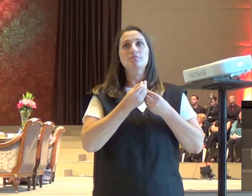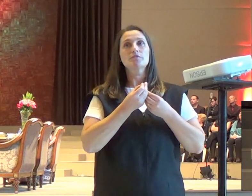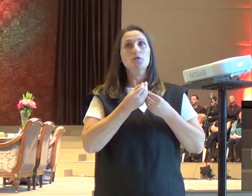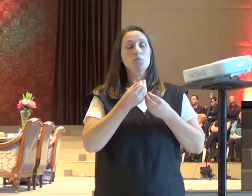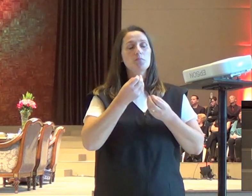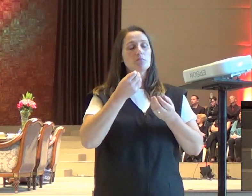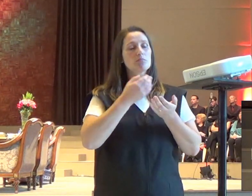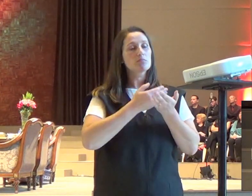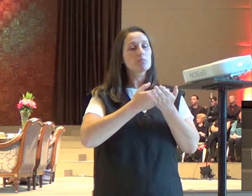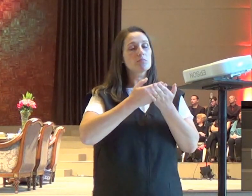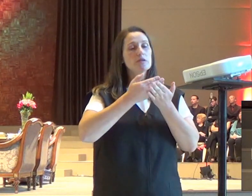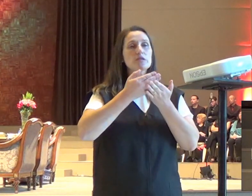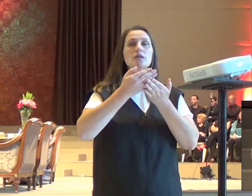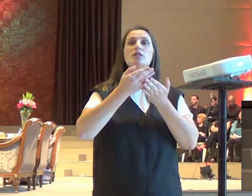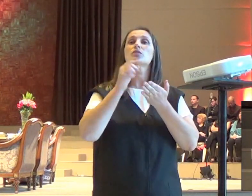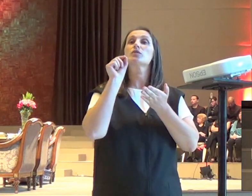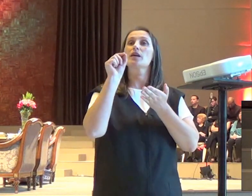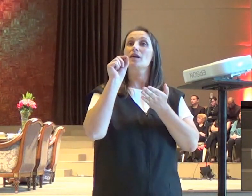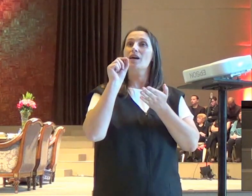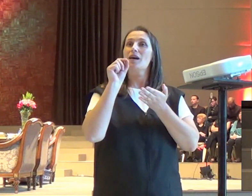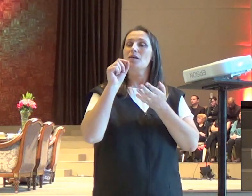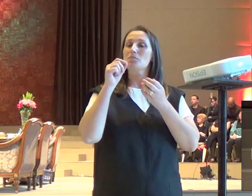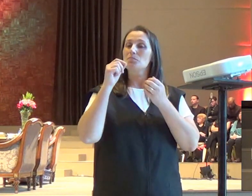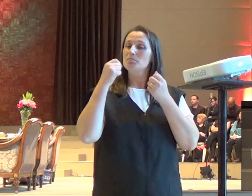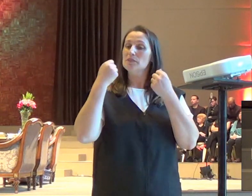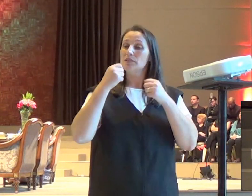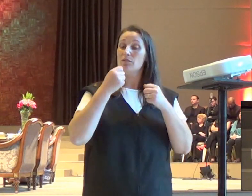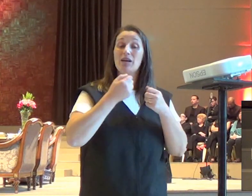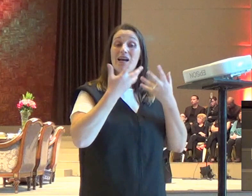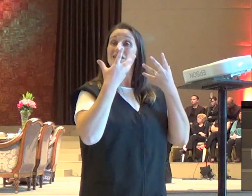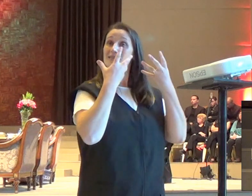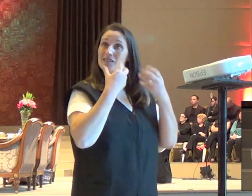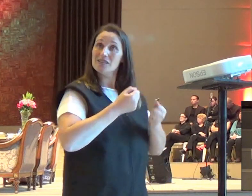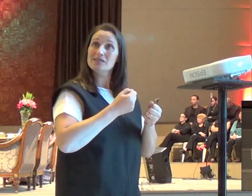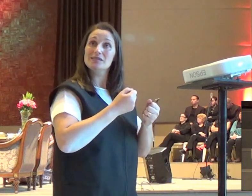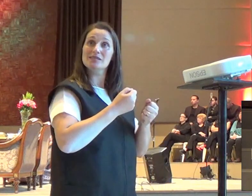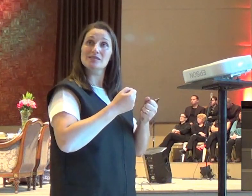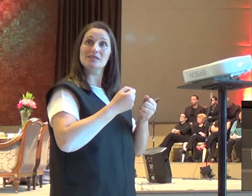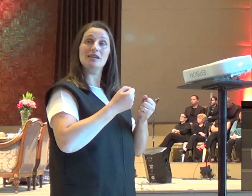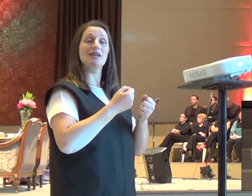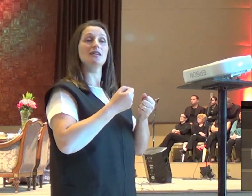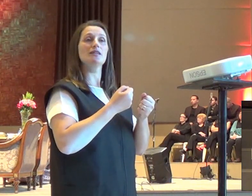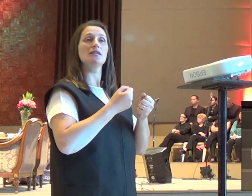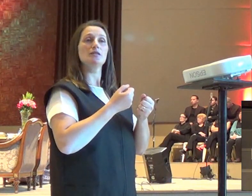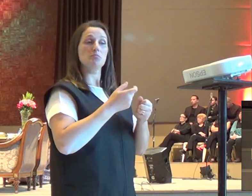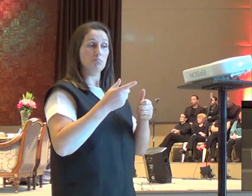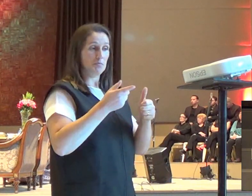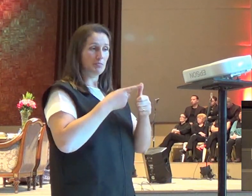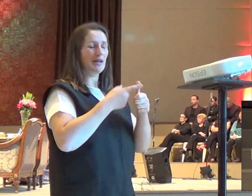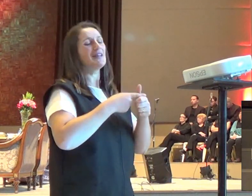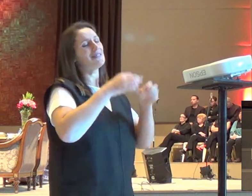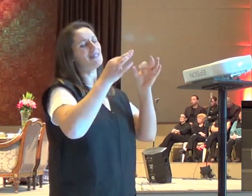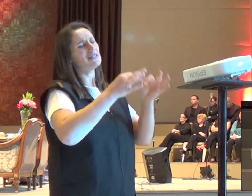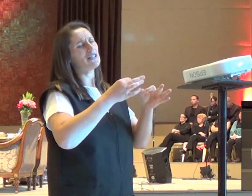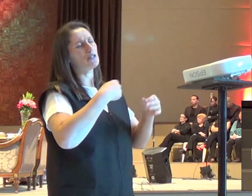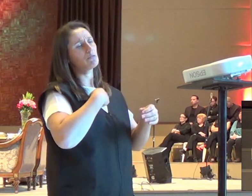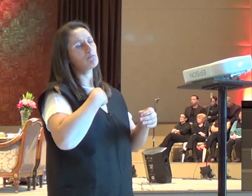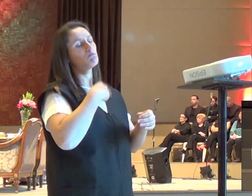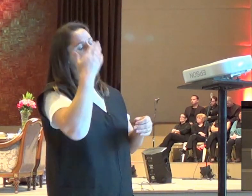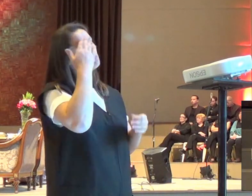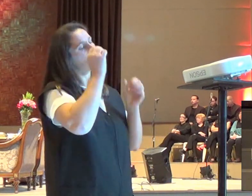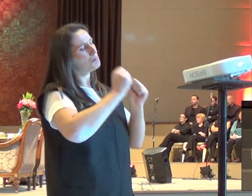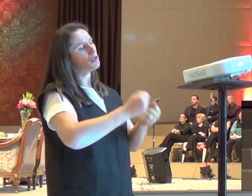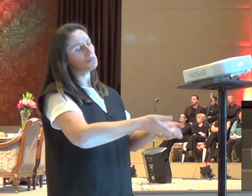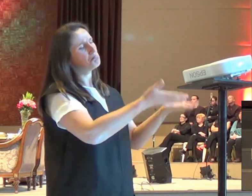regra se você conseguisse convencê-lo a respeito desse assunto ele dizia está certo você me convenceu pode